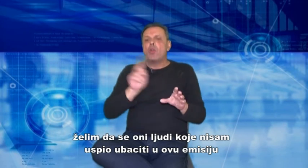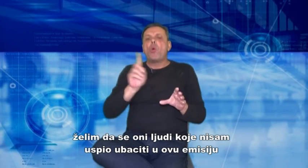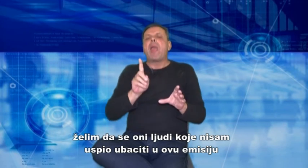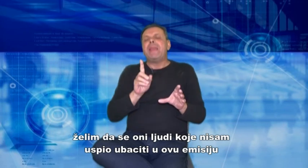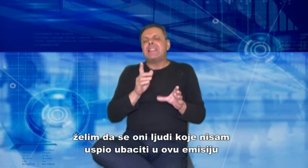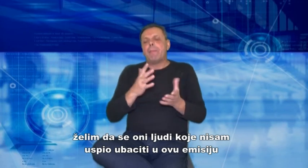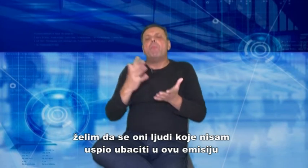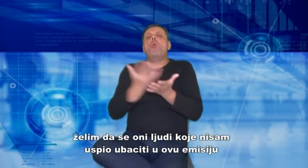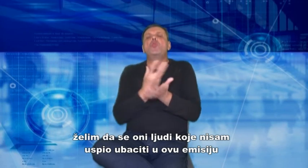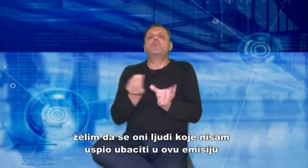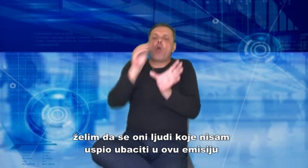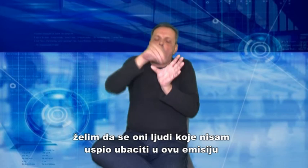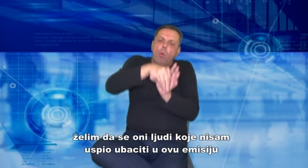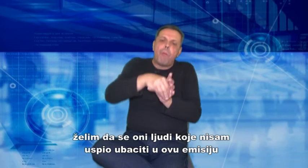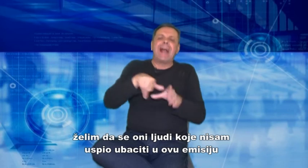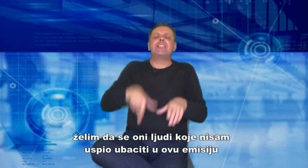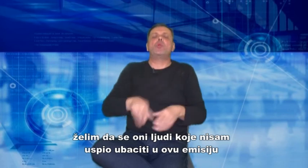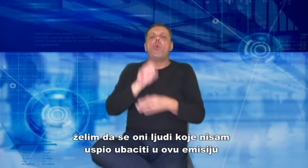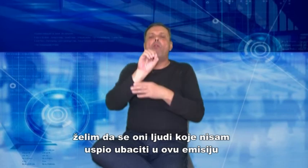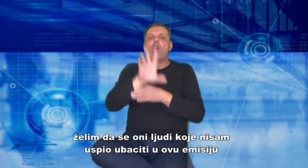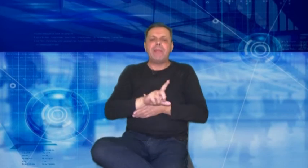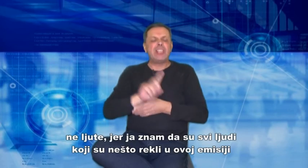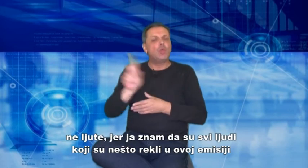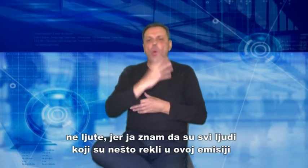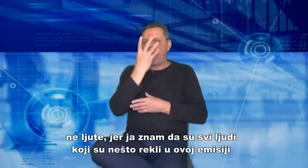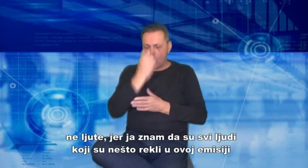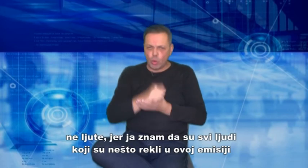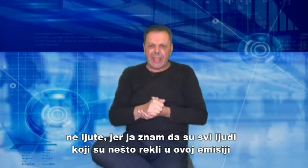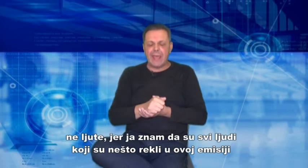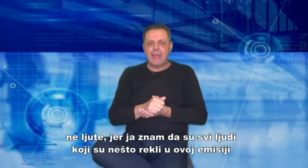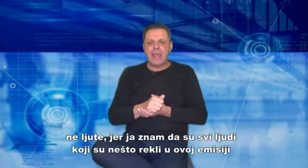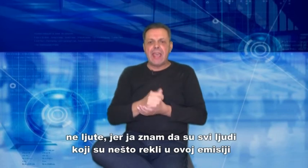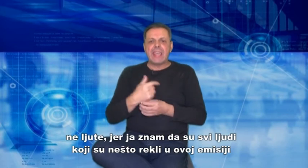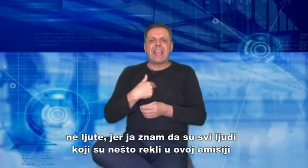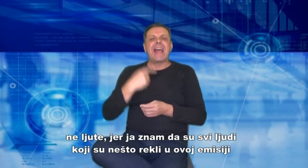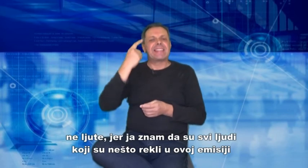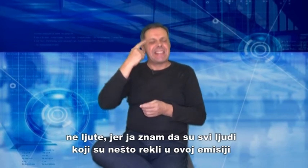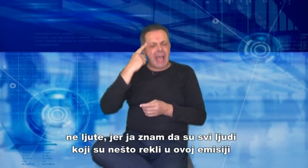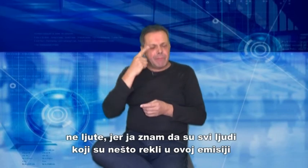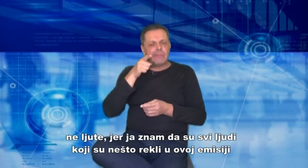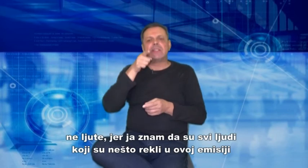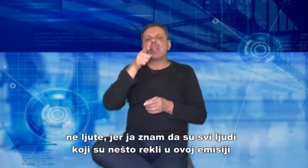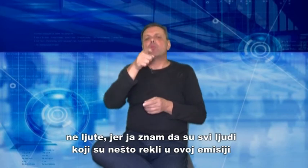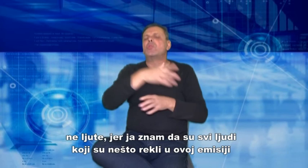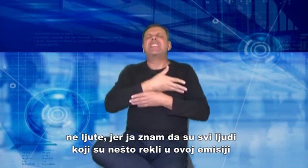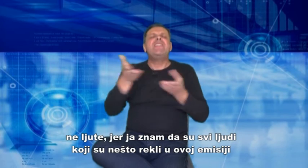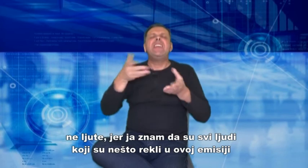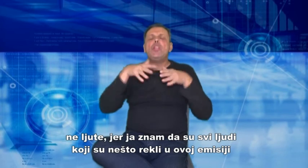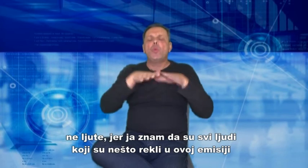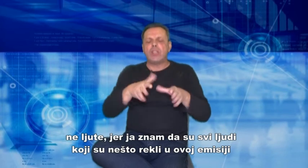koje nisam uspio ubaciti u ovu emisiju ne ljute, jer ja znam da su svi ljudi